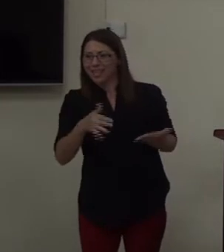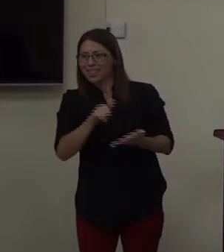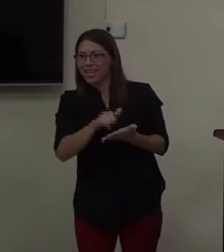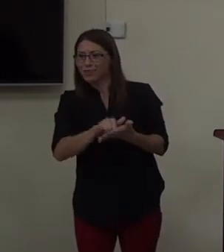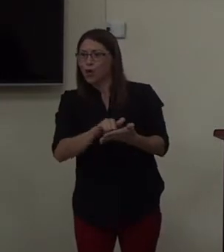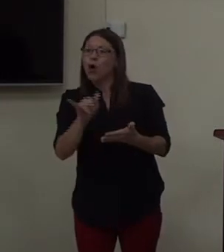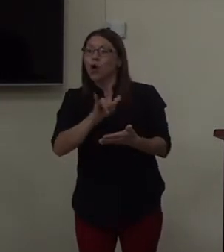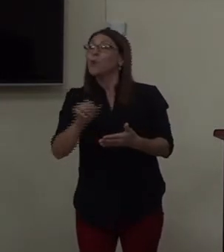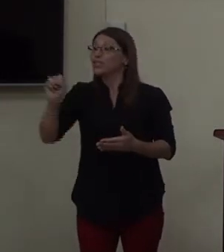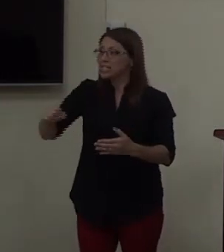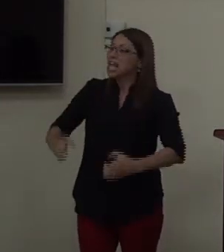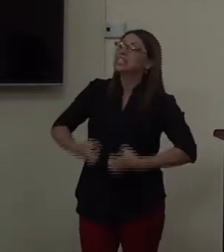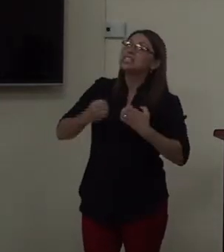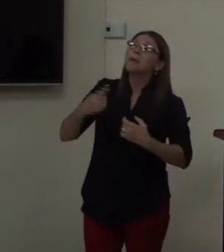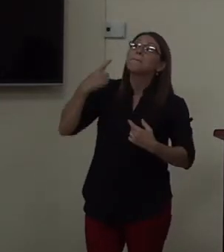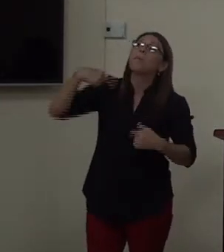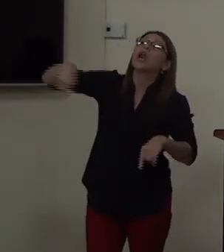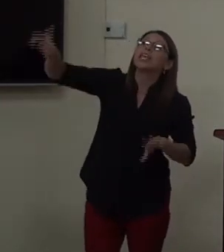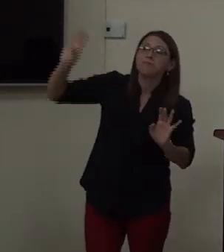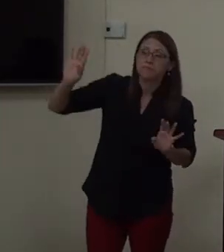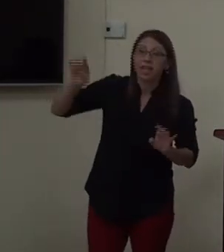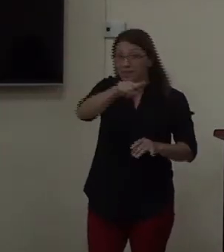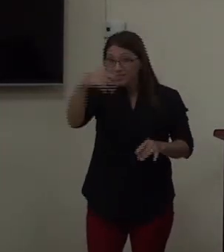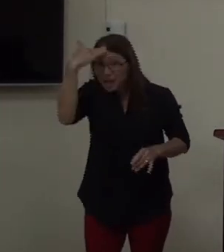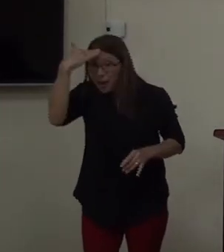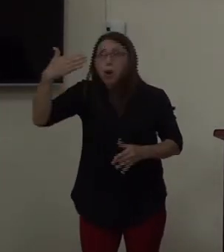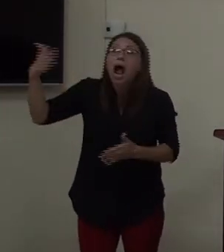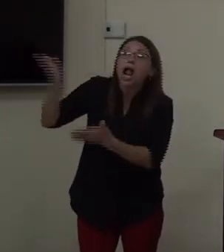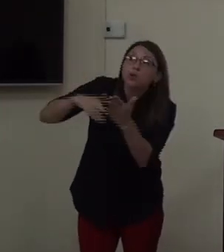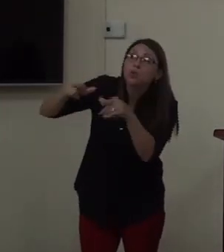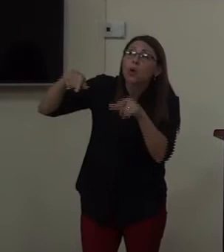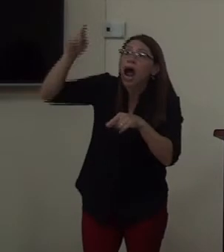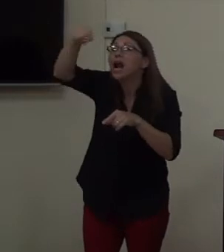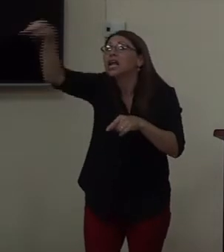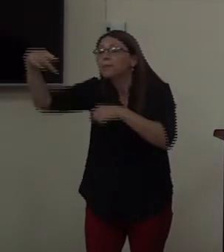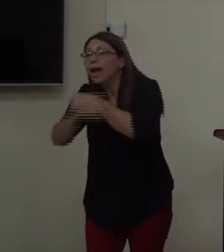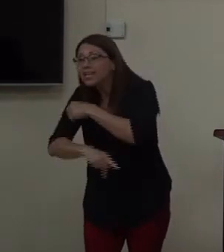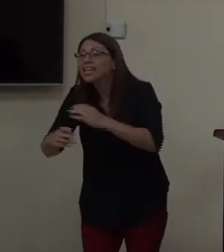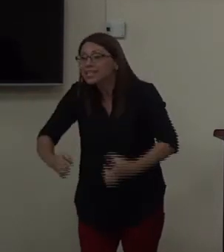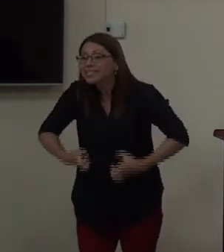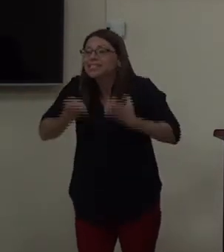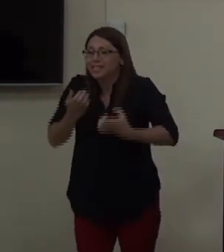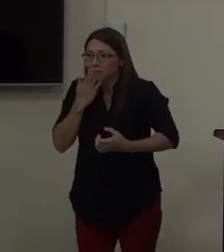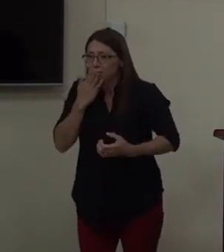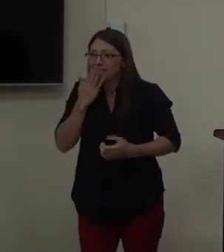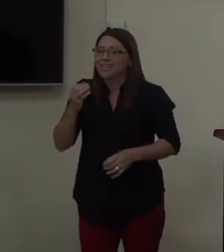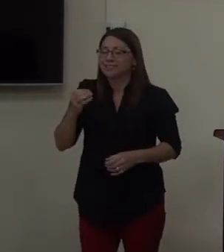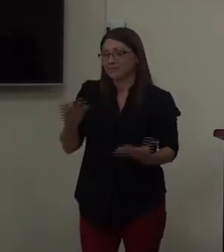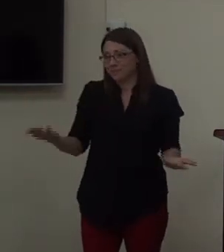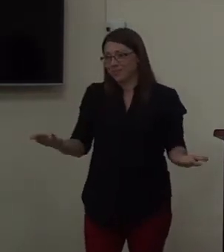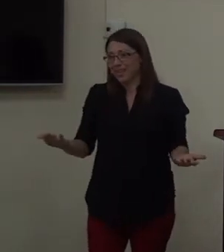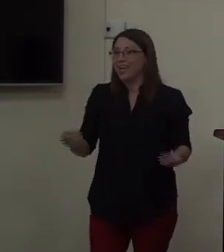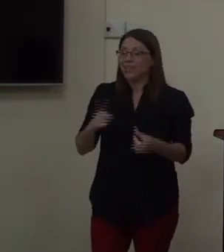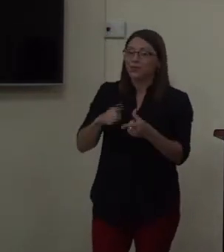como existen, ¿verdad? Por ahí sépalo que hay algún lugar en el país donde eso hay. Y es cierto,